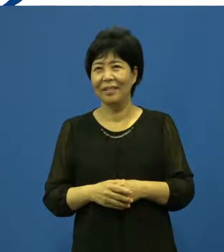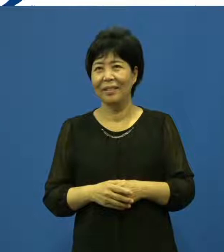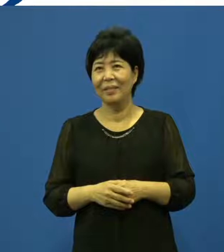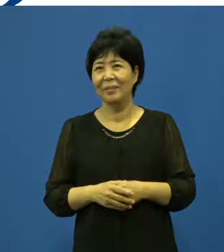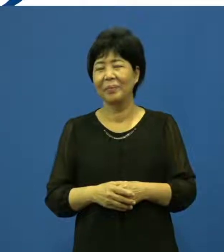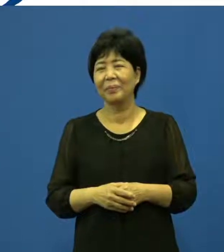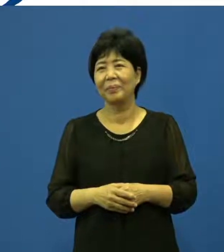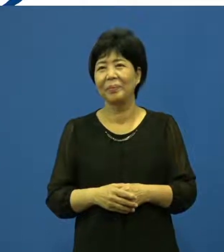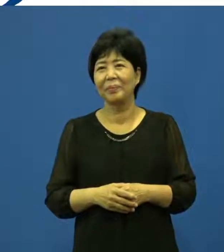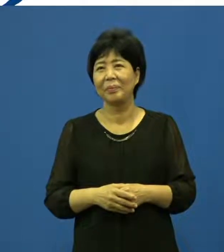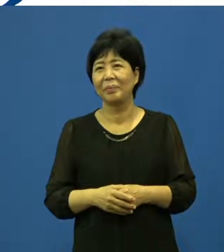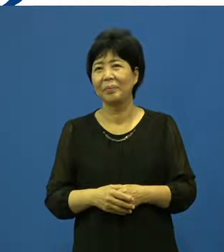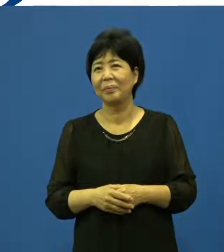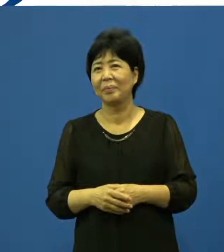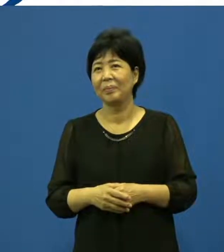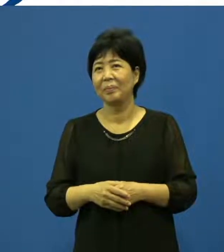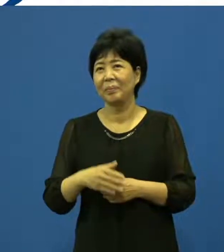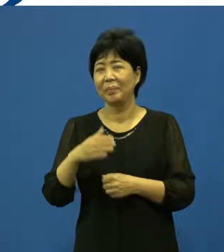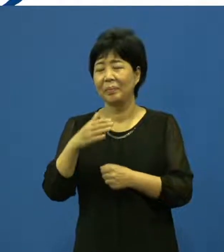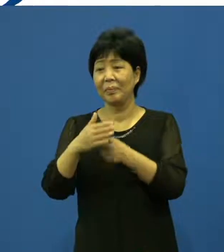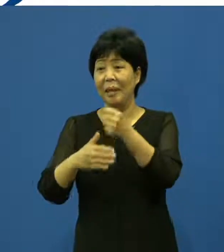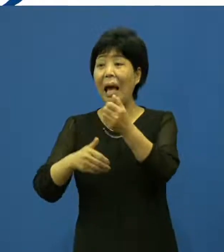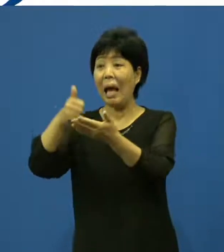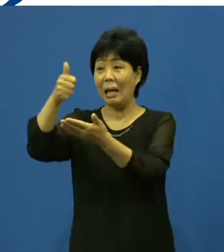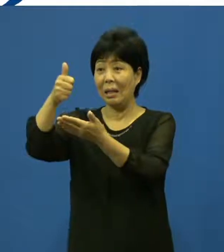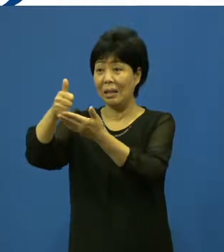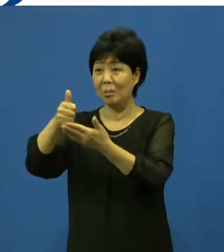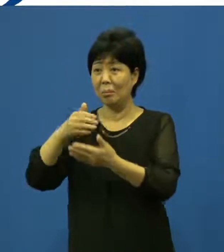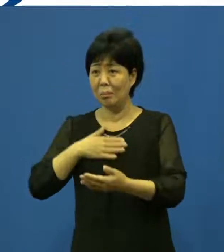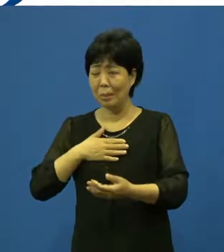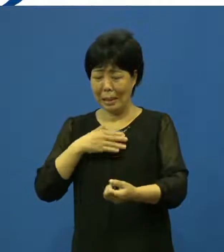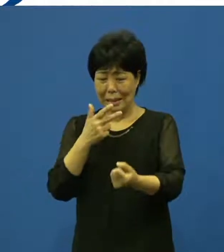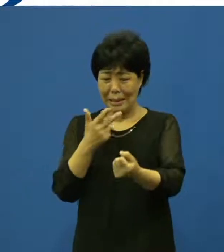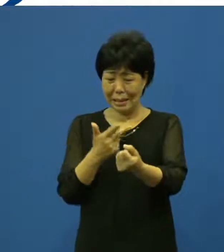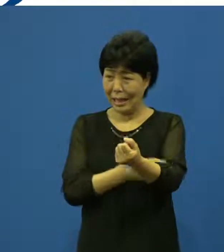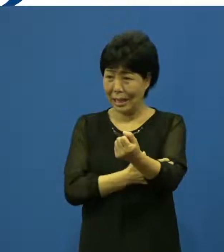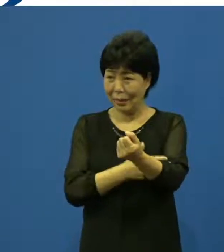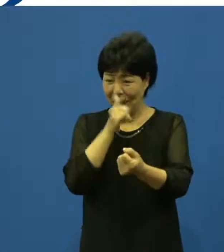이렇게 해줄 수밖에 없는 것처럼.